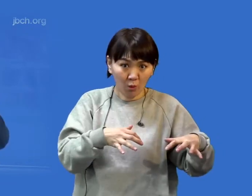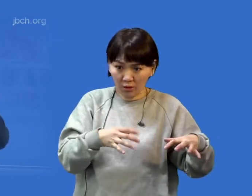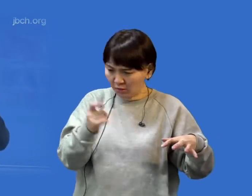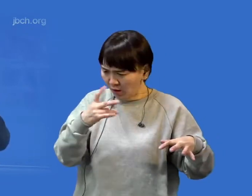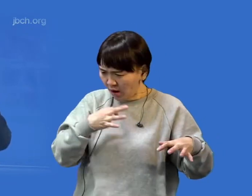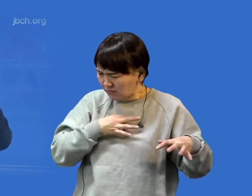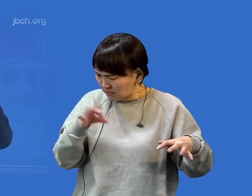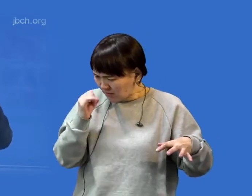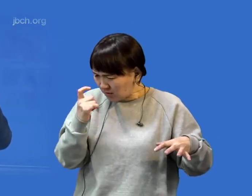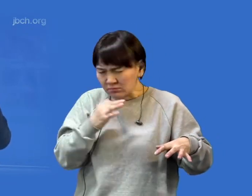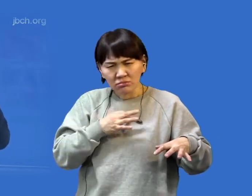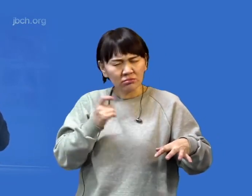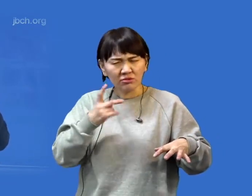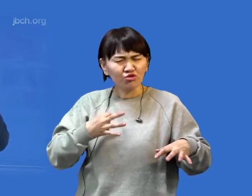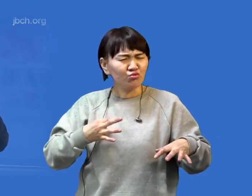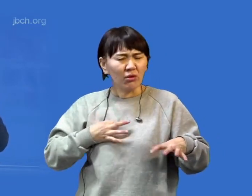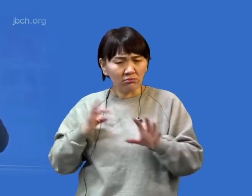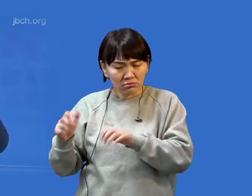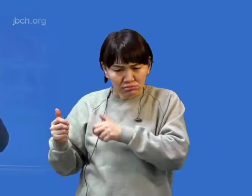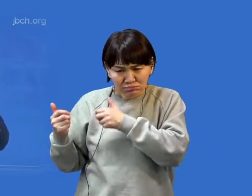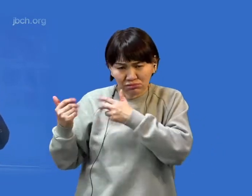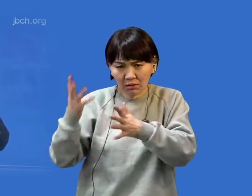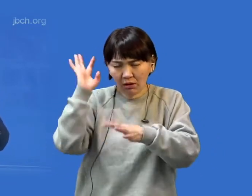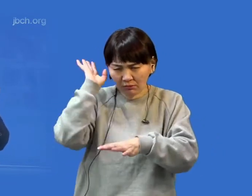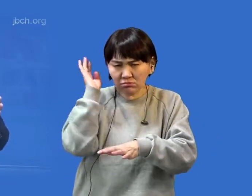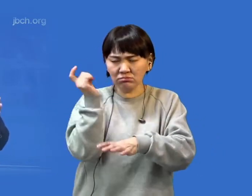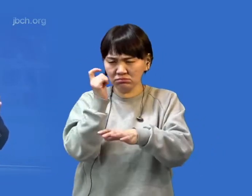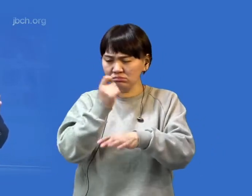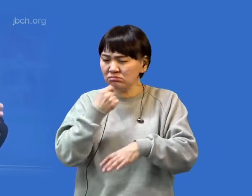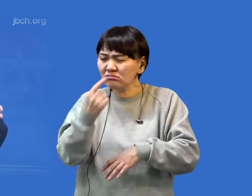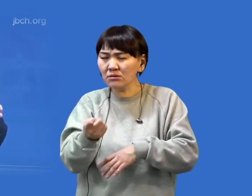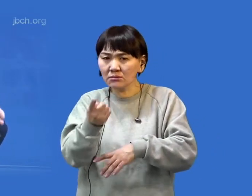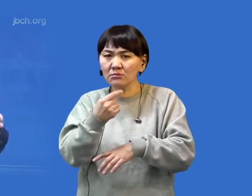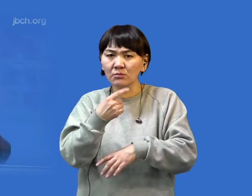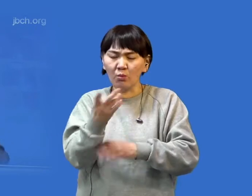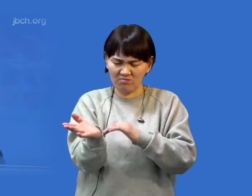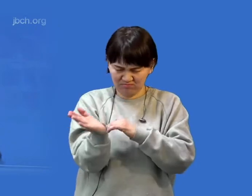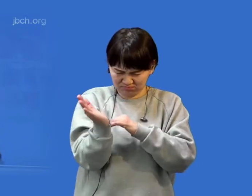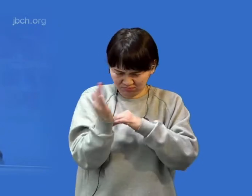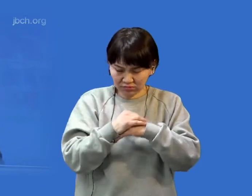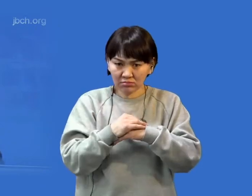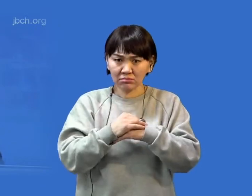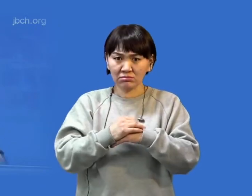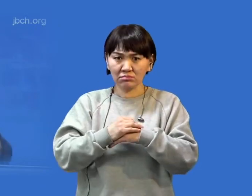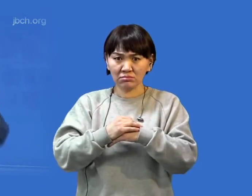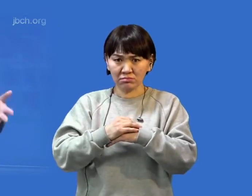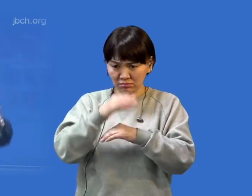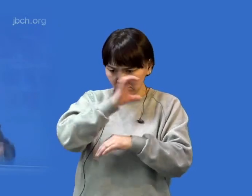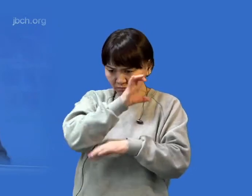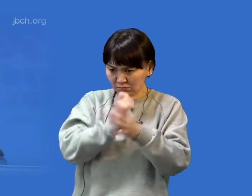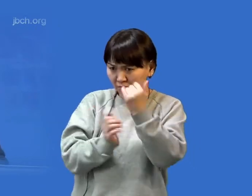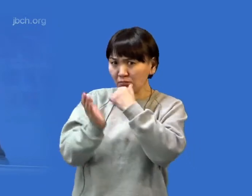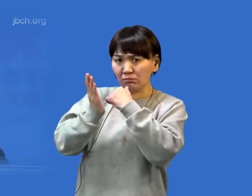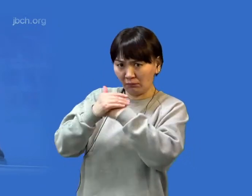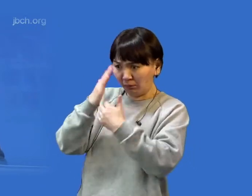Өөрийн царийн ганц үгээ бид нарыг аврахын тулд үхэлд хүртэл тушаасан тэр нэгэн өөр юуг бидэнд